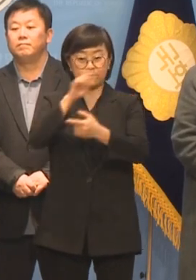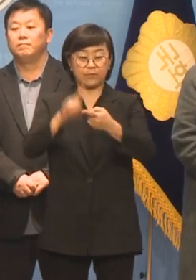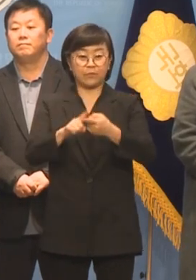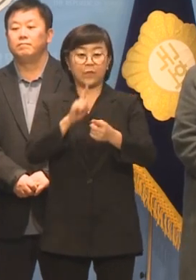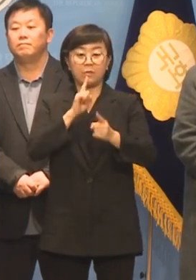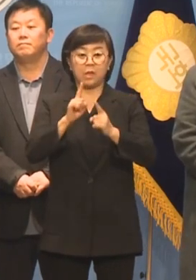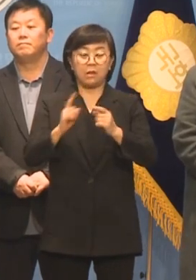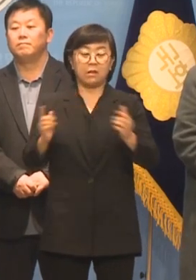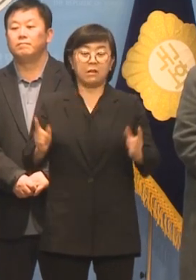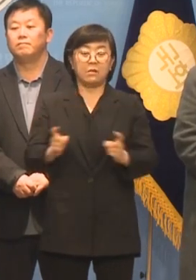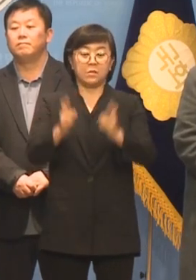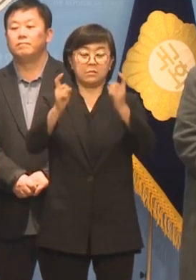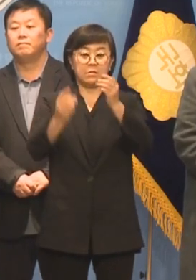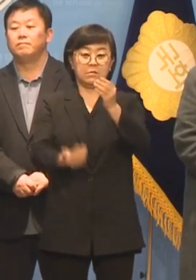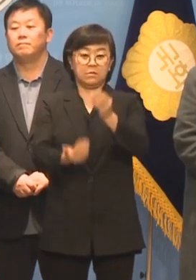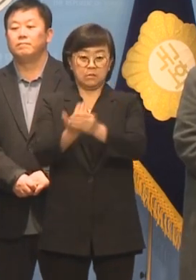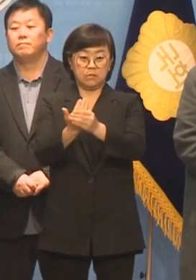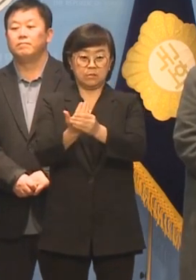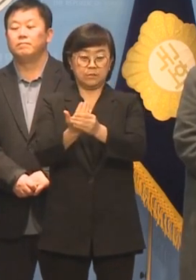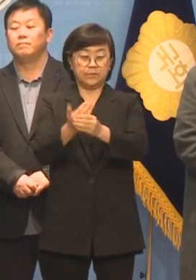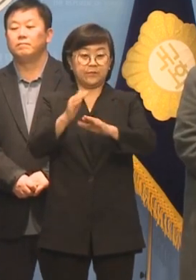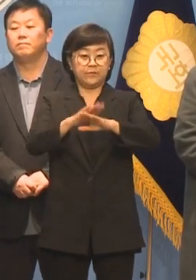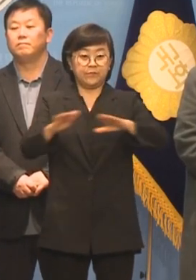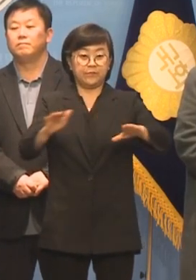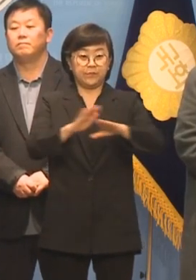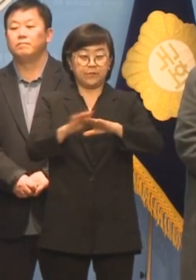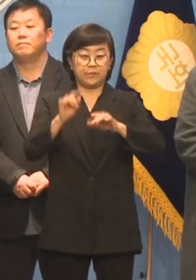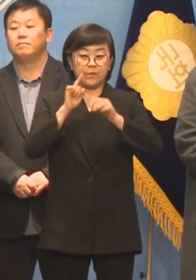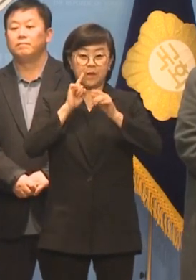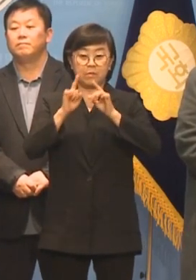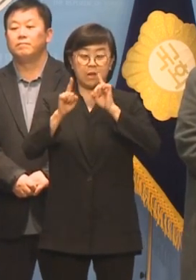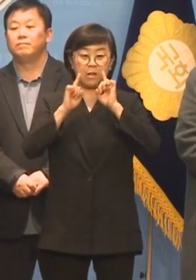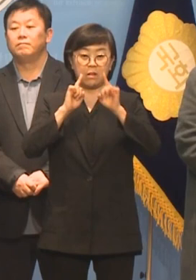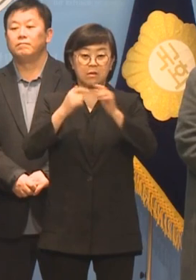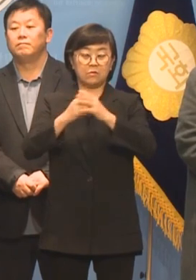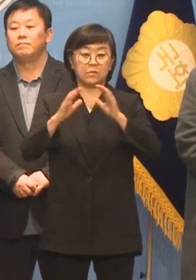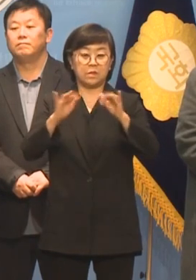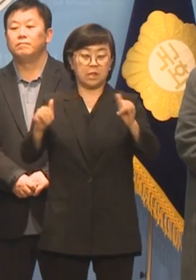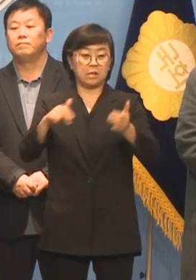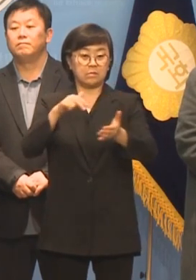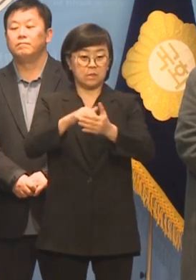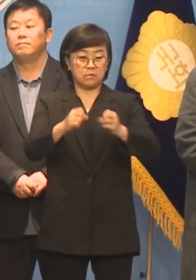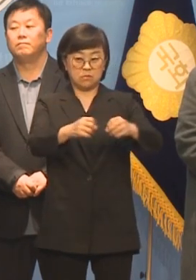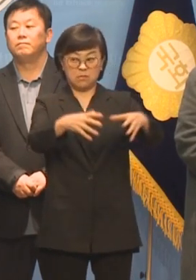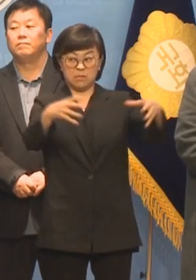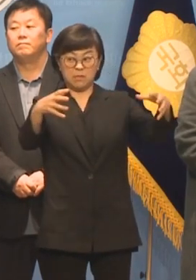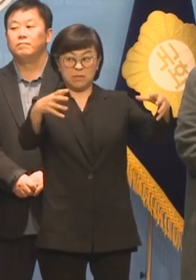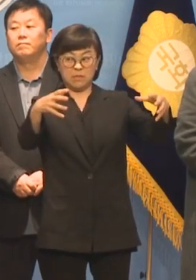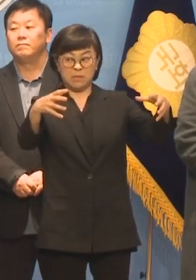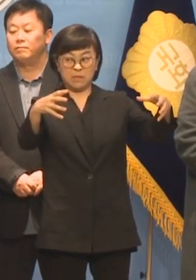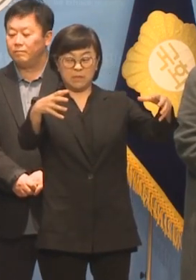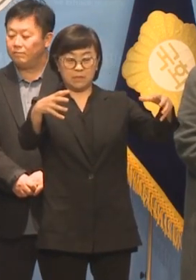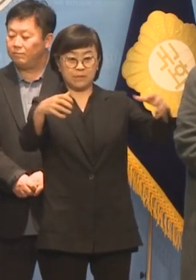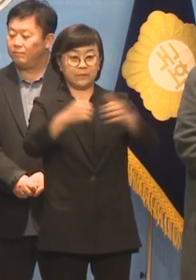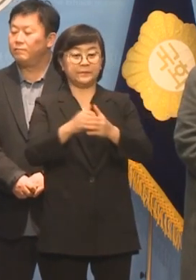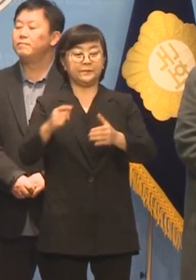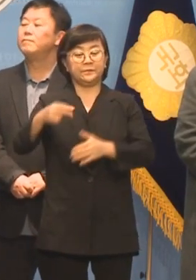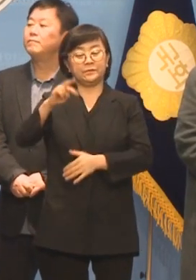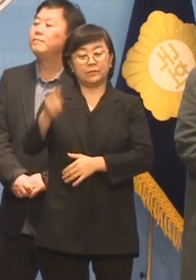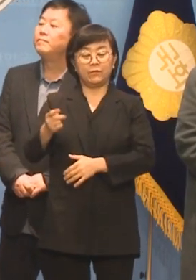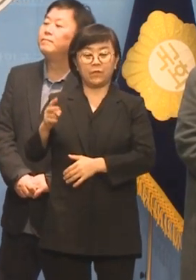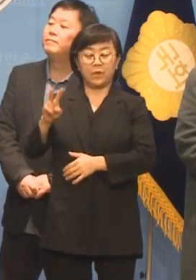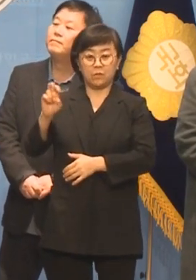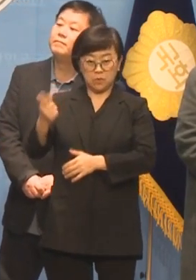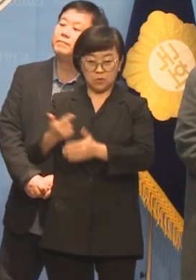논란 그리고 해명하라는 국민의 목소리는 계속 커지고 있지만 도이치모터스 주가